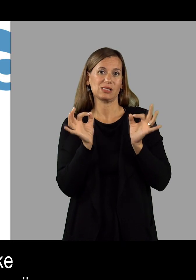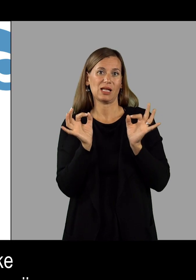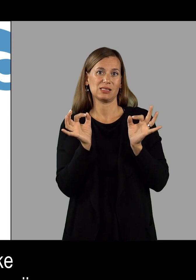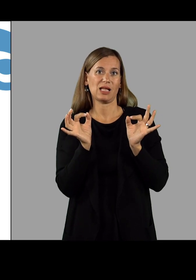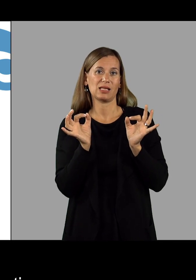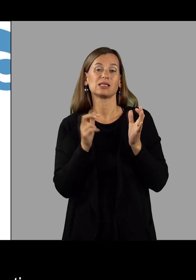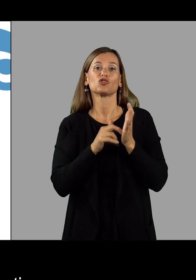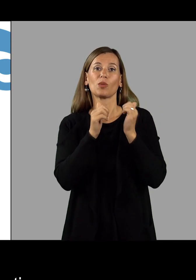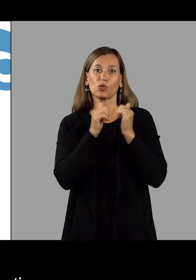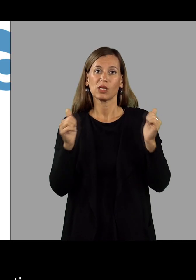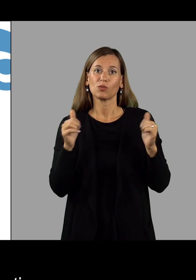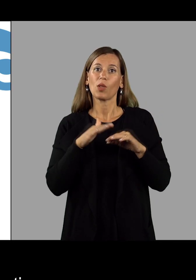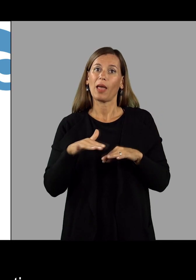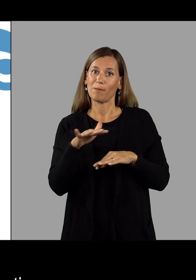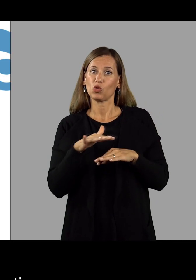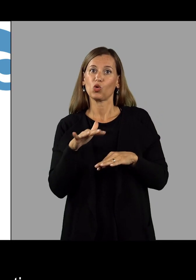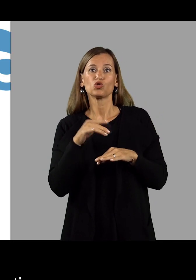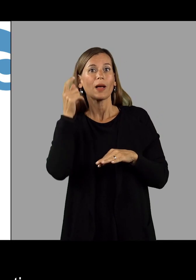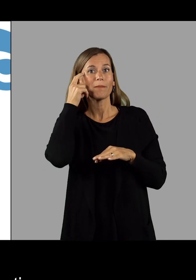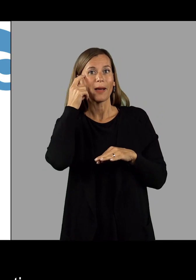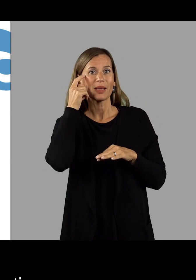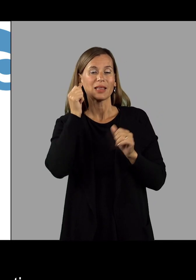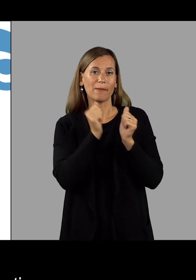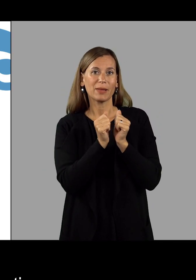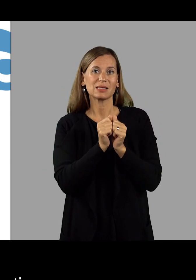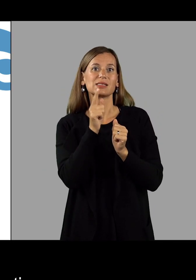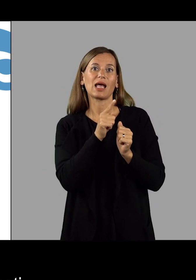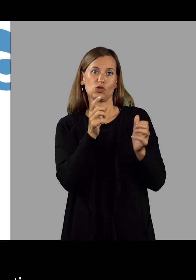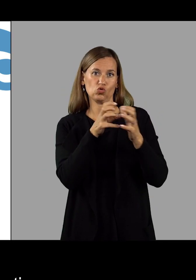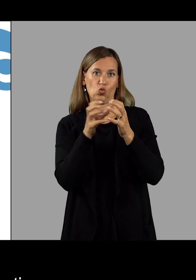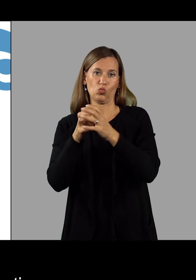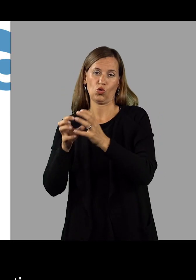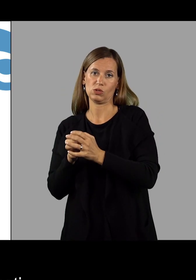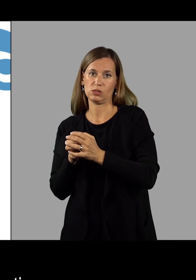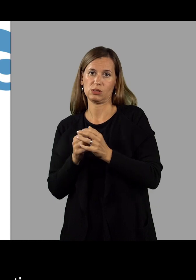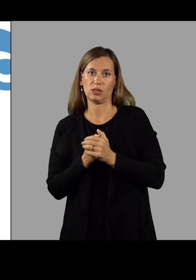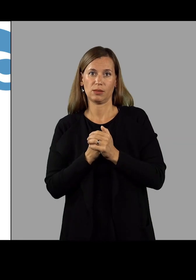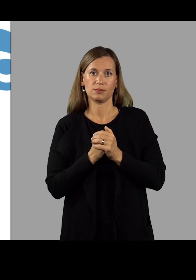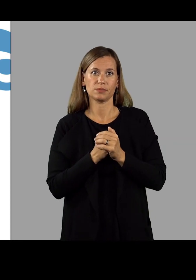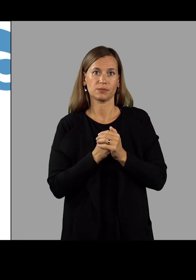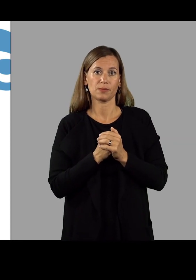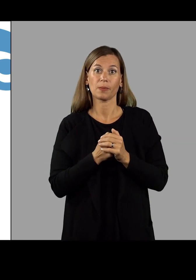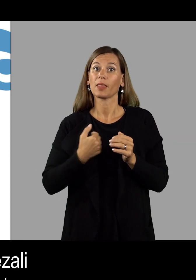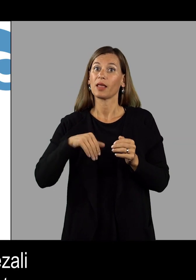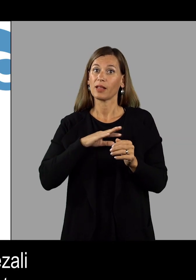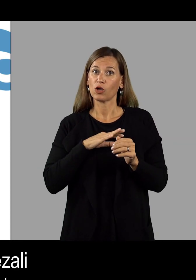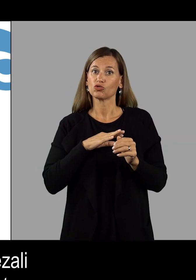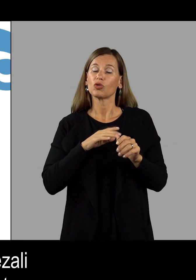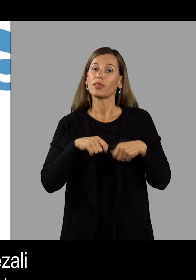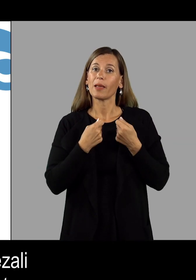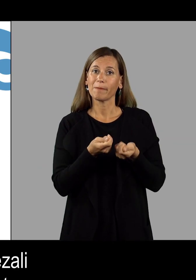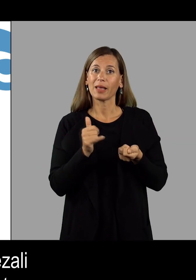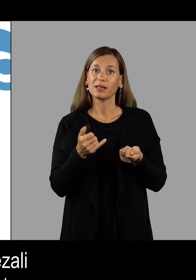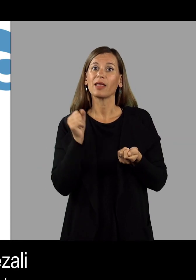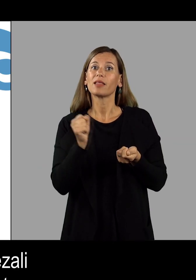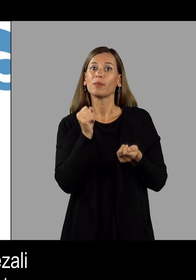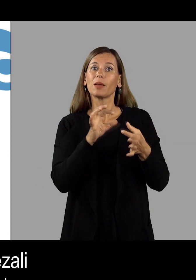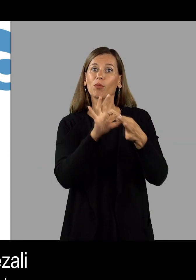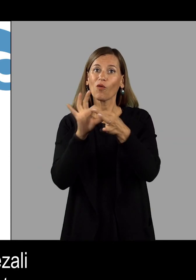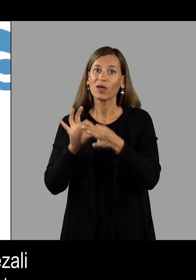so prioritete z področja digitalizacije slovenščine in se vključujejo praktično vsa